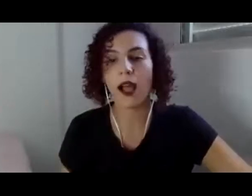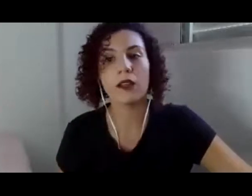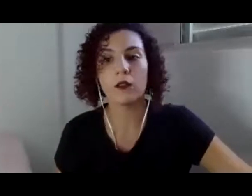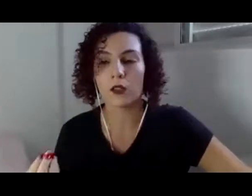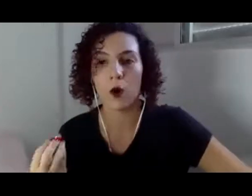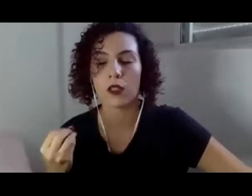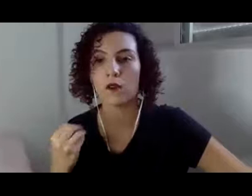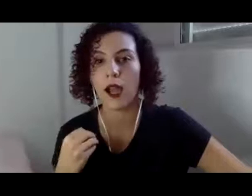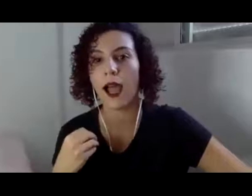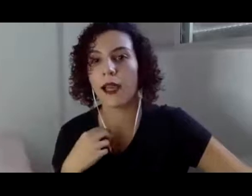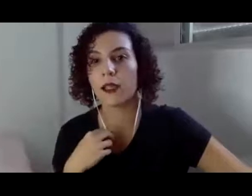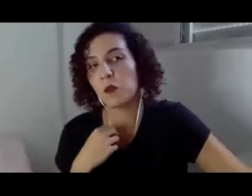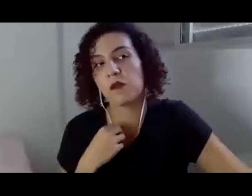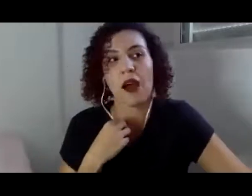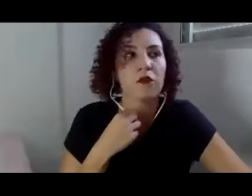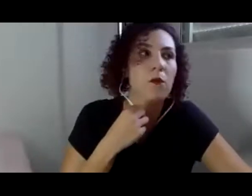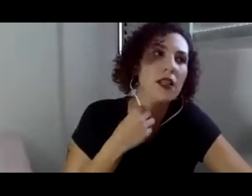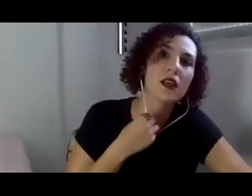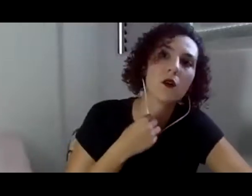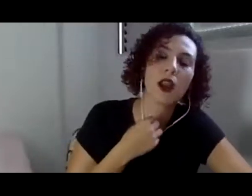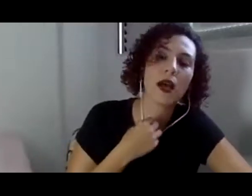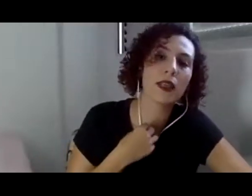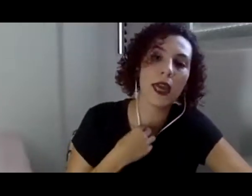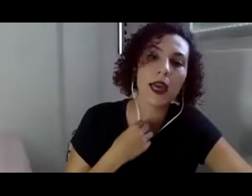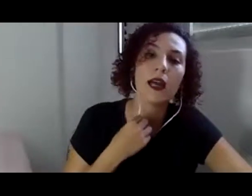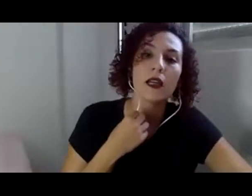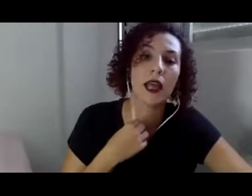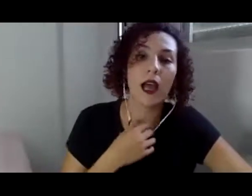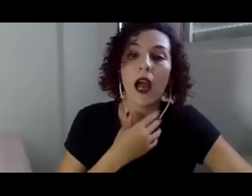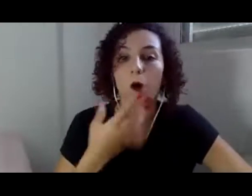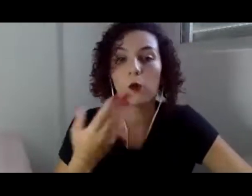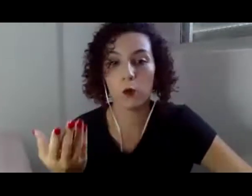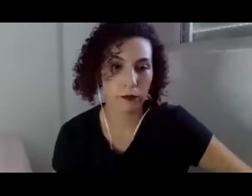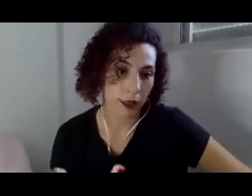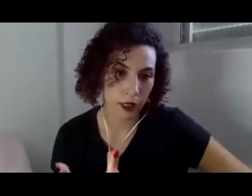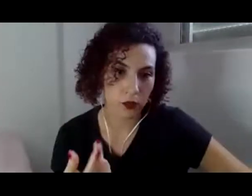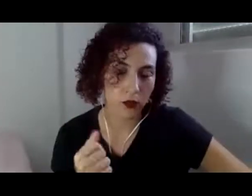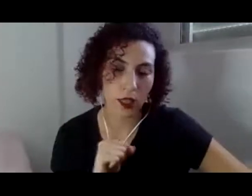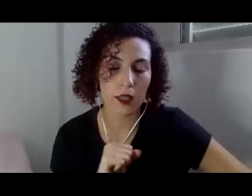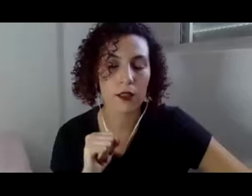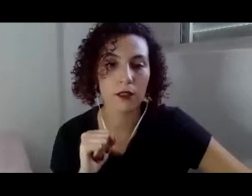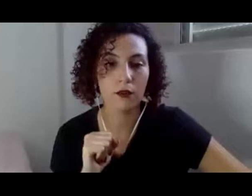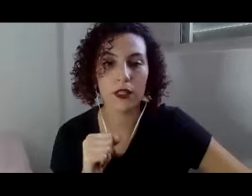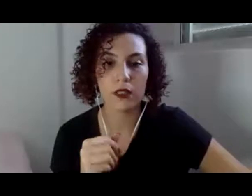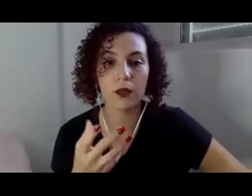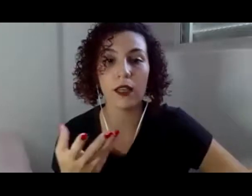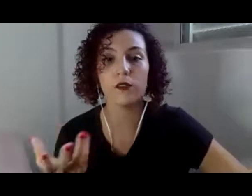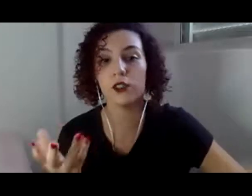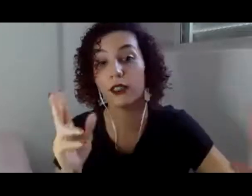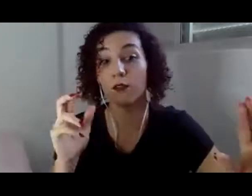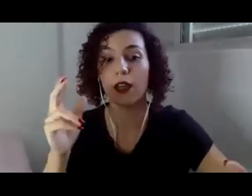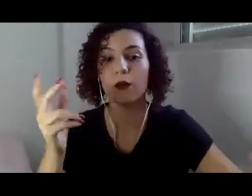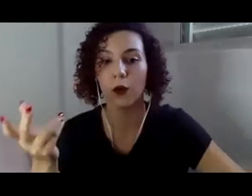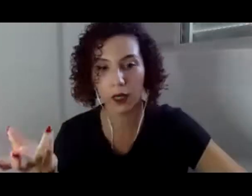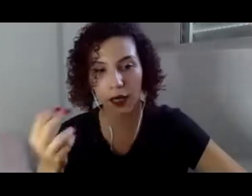um calo nas cordas vocais, uma má formação ao nascer, né? Aqui a gente tem essa definição, né,